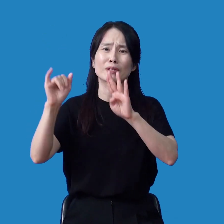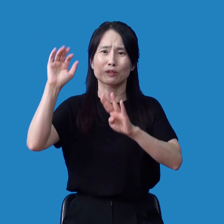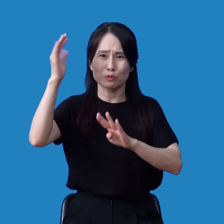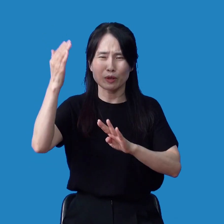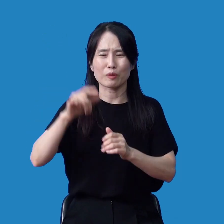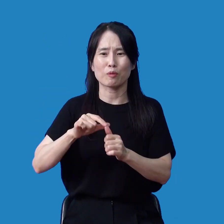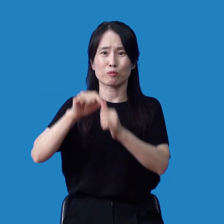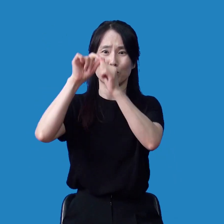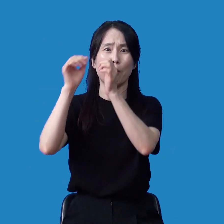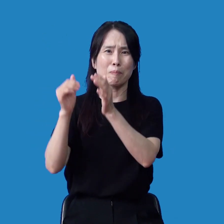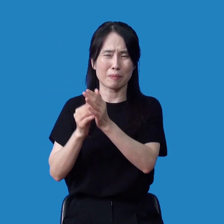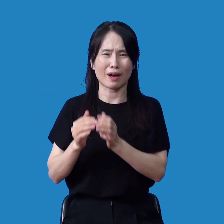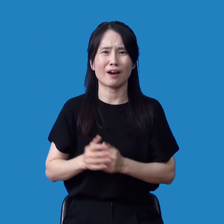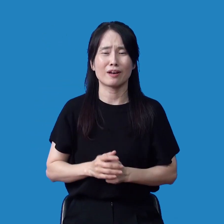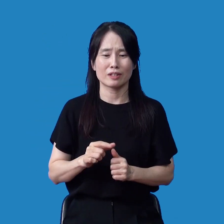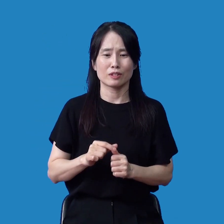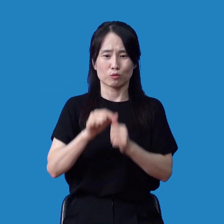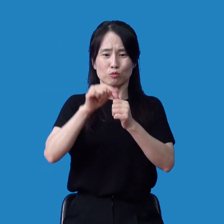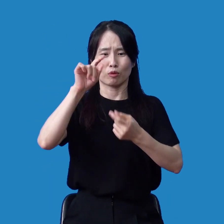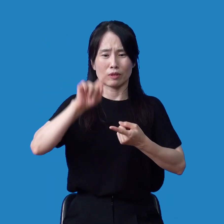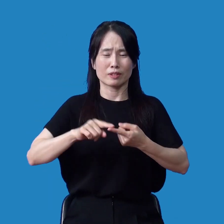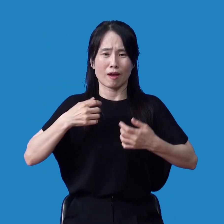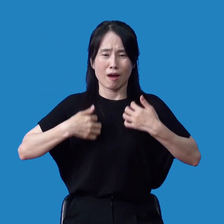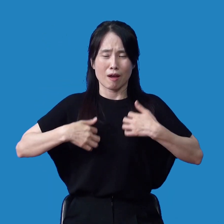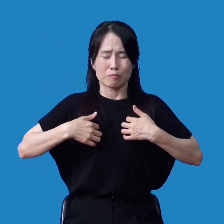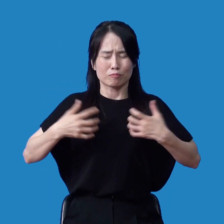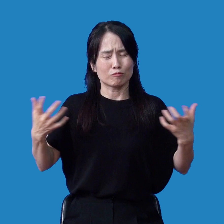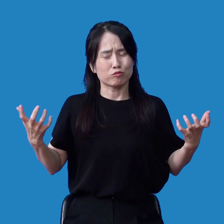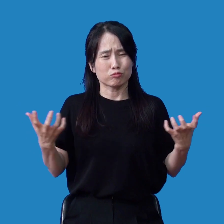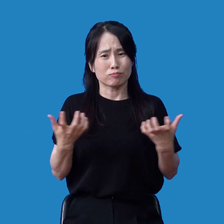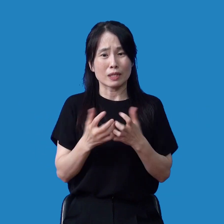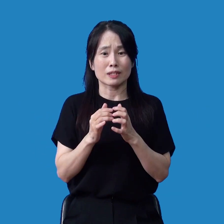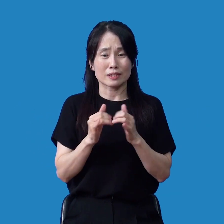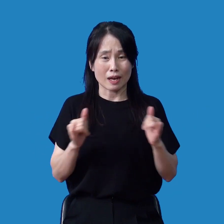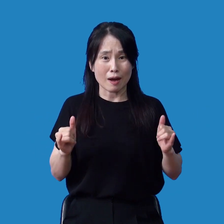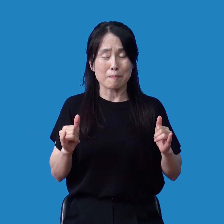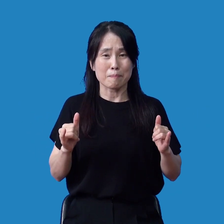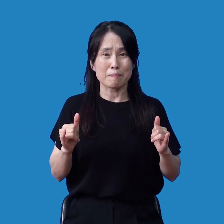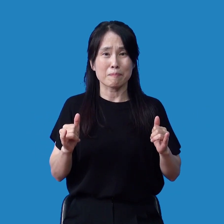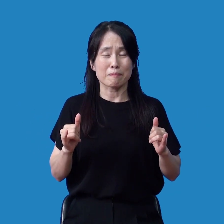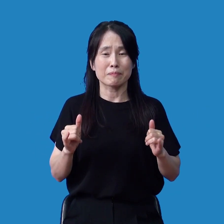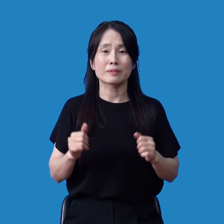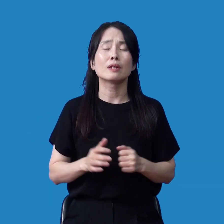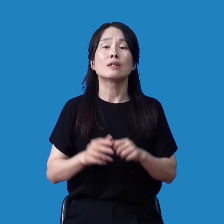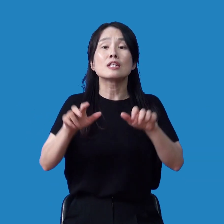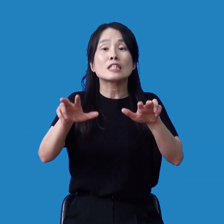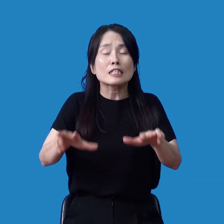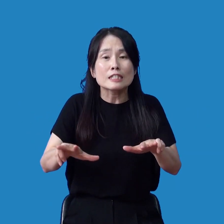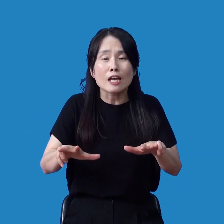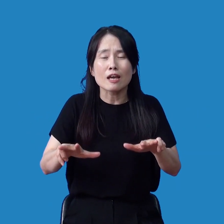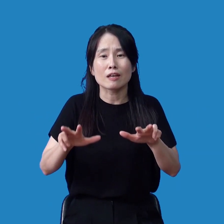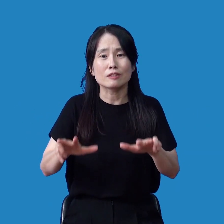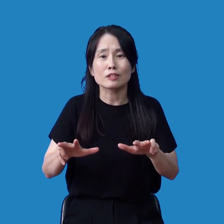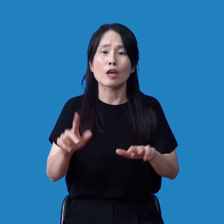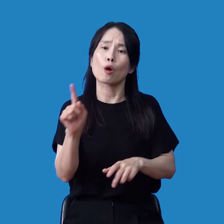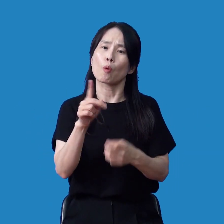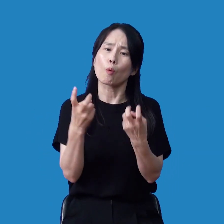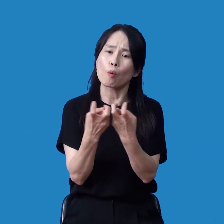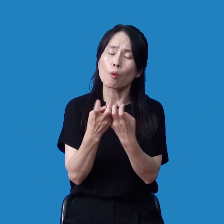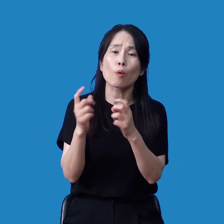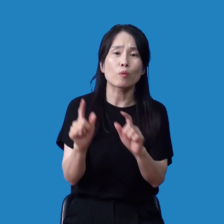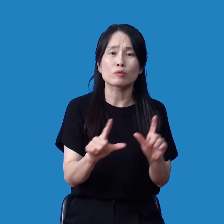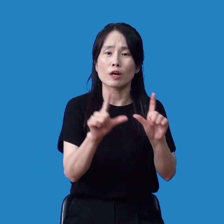그 구원의 기쁨이 충만한 사람이라면, 그러면 이제 이 땅의 삶을 어떻게 살아야